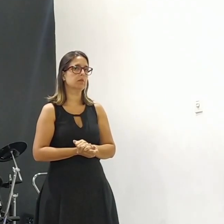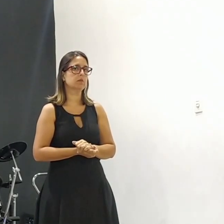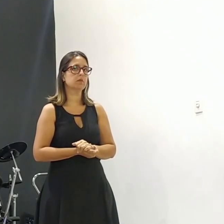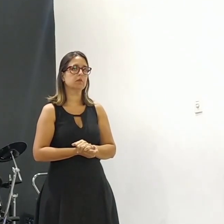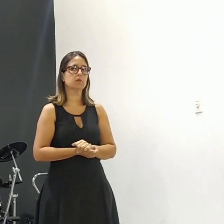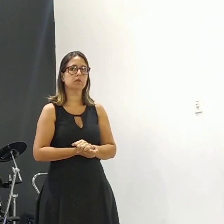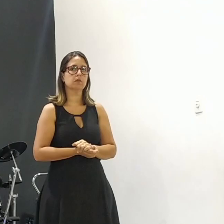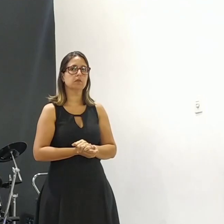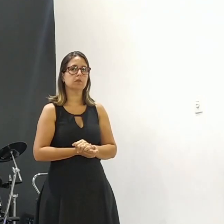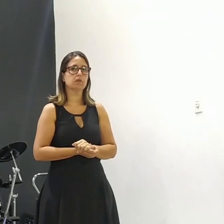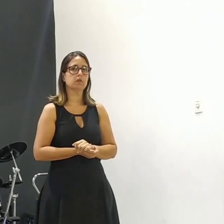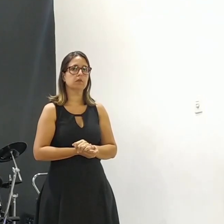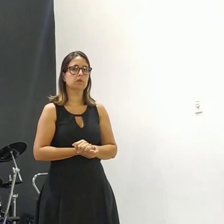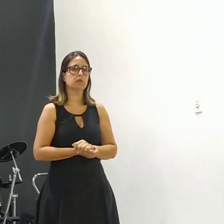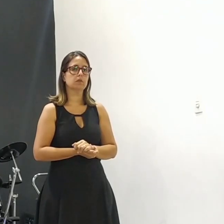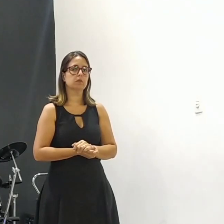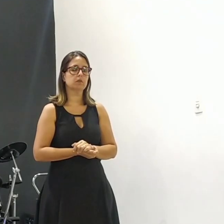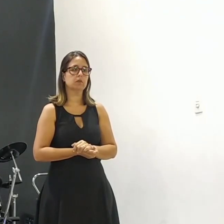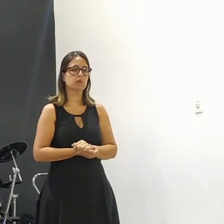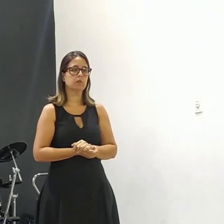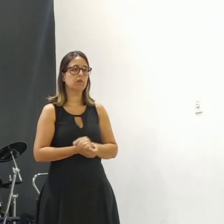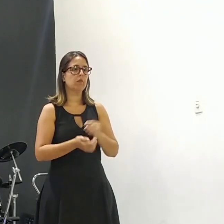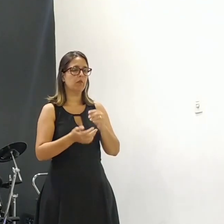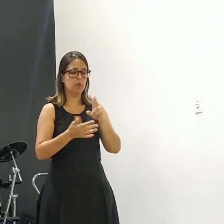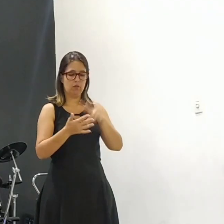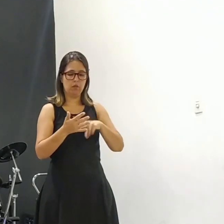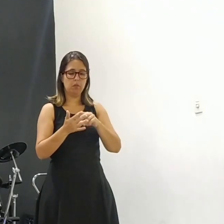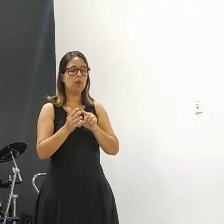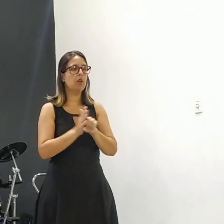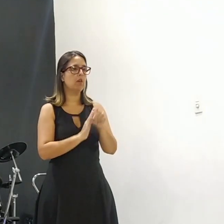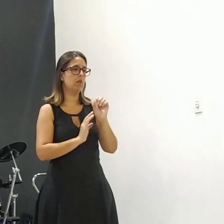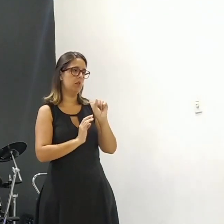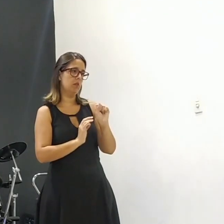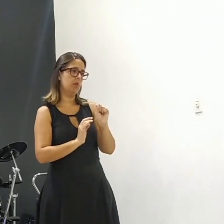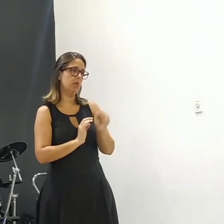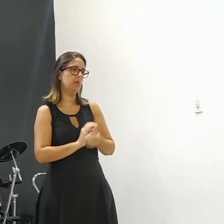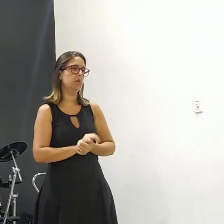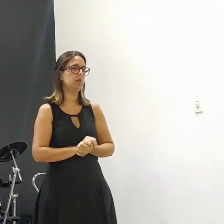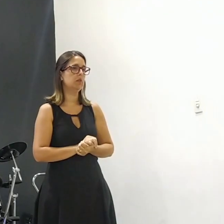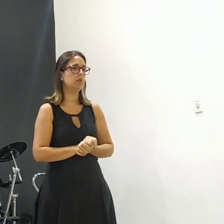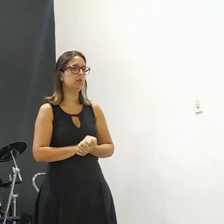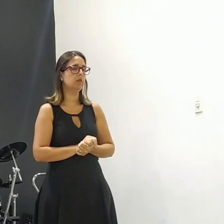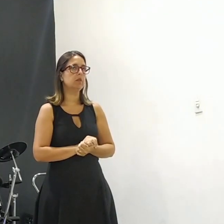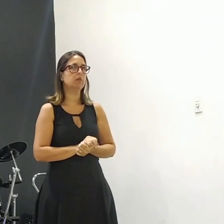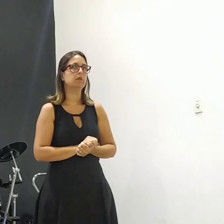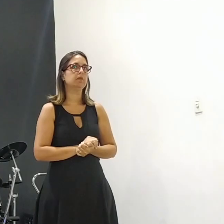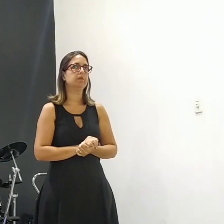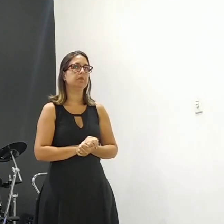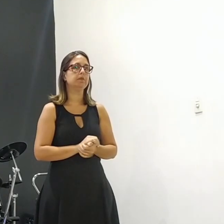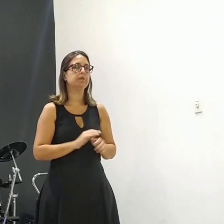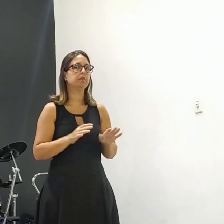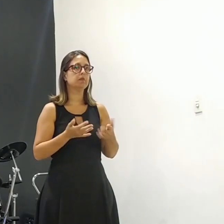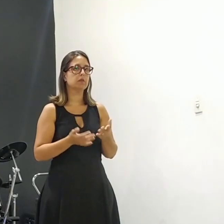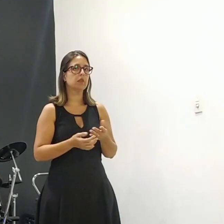chegam até o mar. Vamos ler o versículo 8 aqui. Versículo 8 diz assim: Então me disse: estas